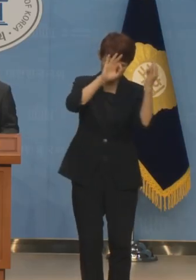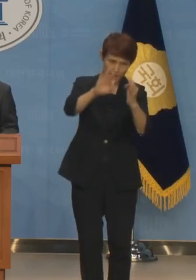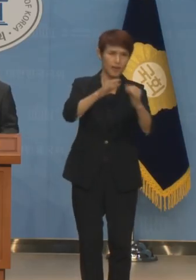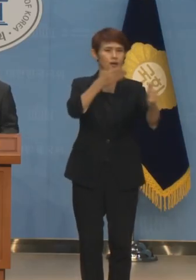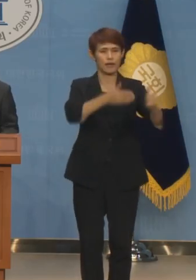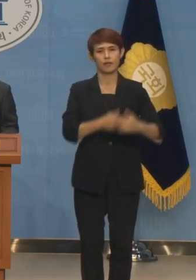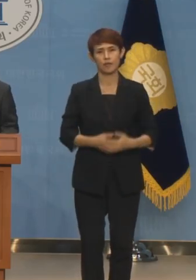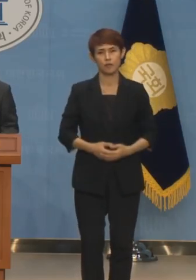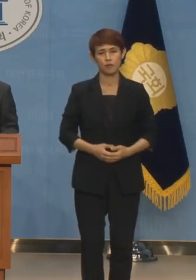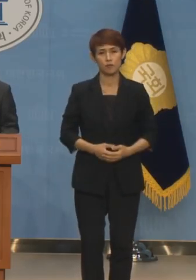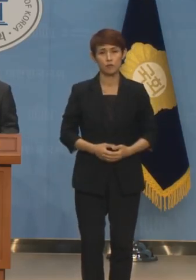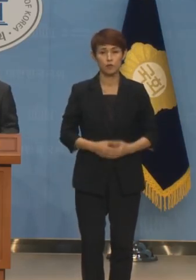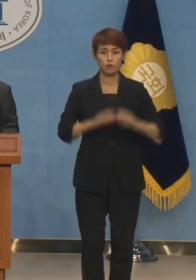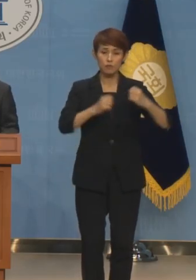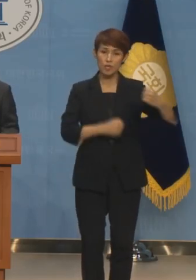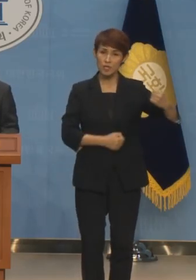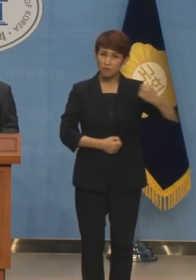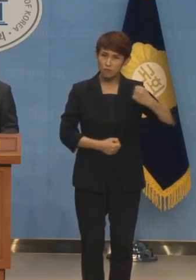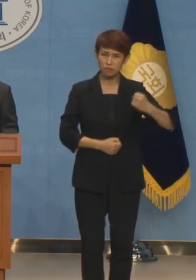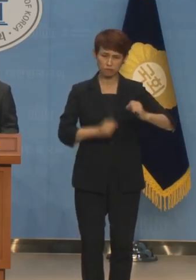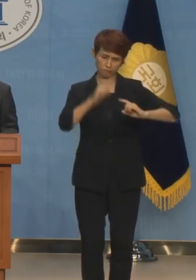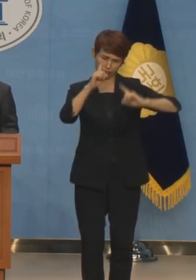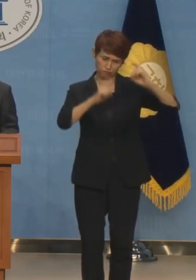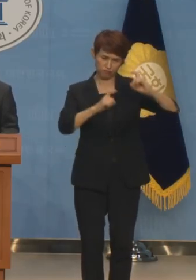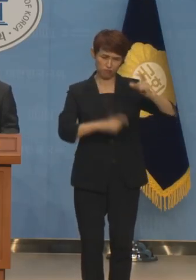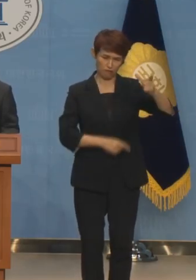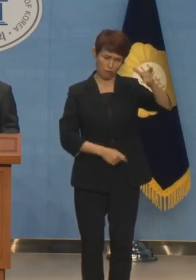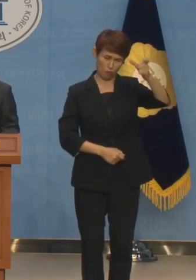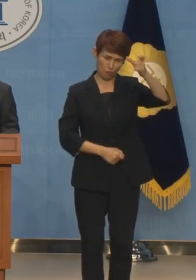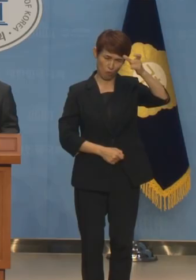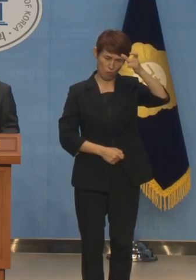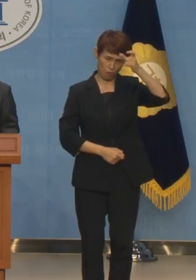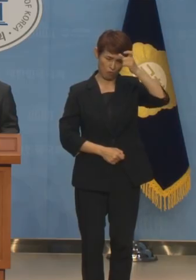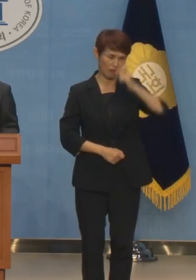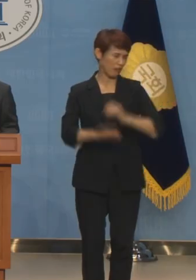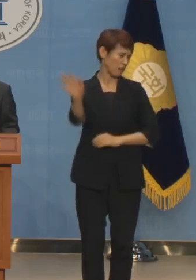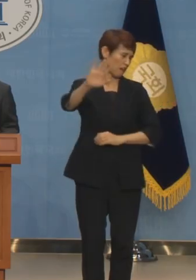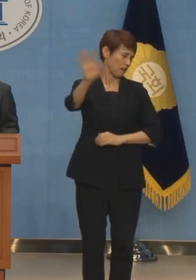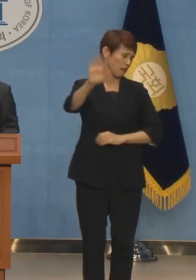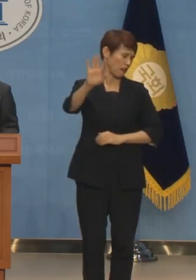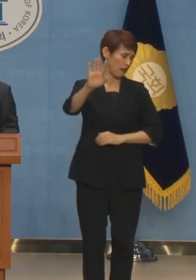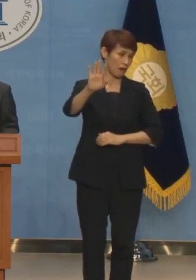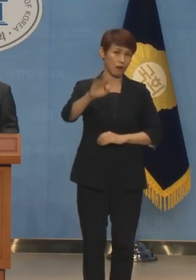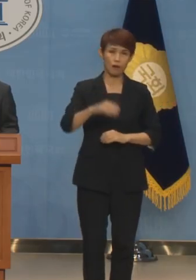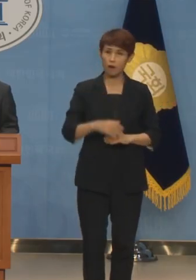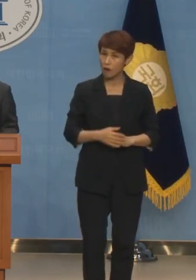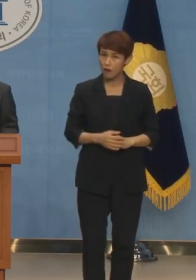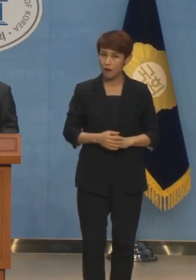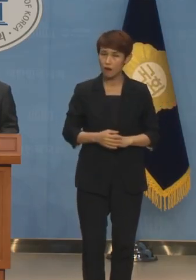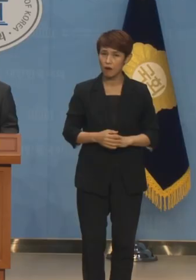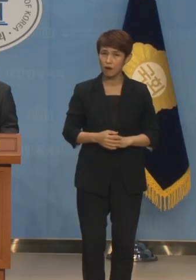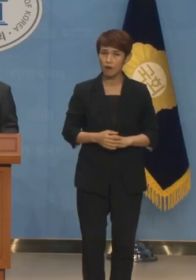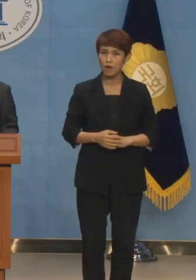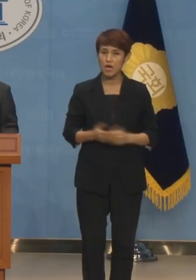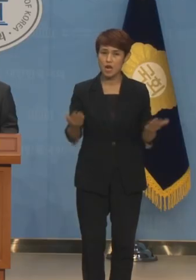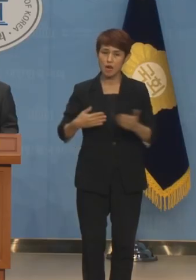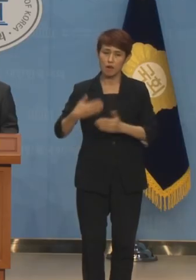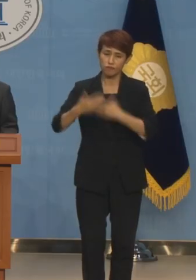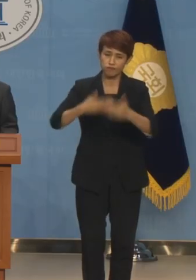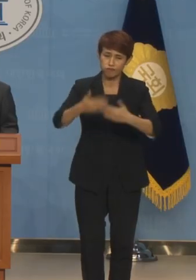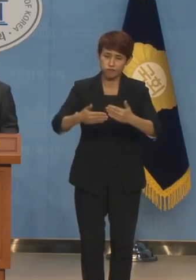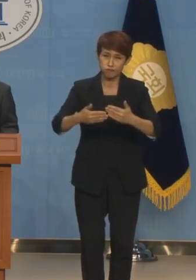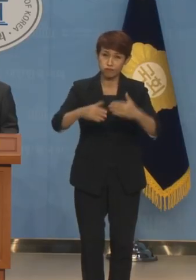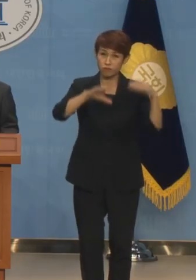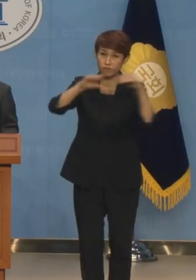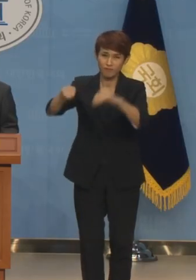바랍니다. 국민의힘이 때를 쓰면서 손 흔든다고 한번 출발한 기차를 세울 수는